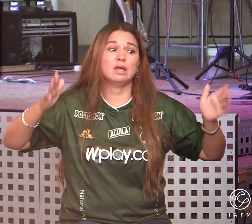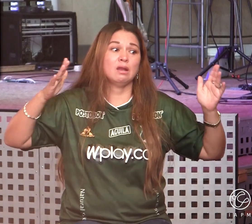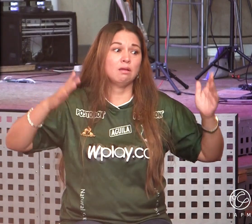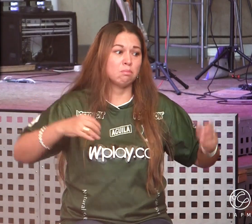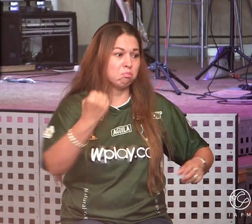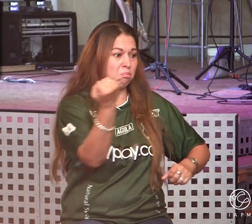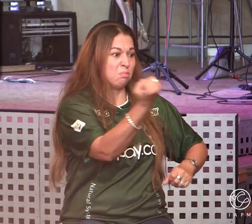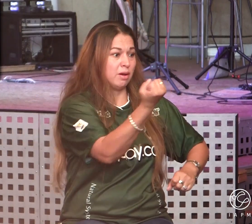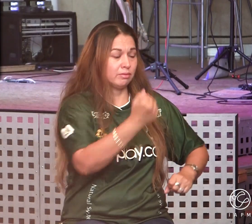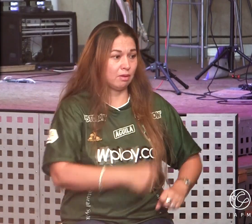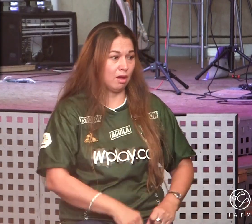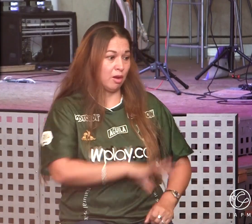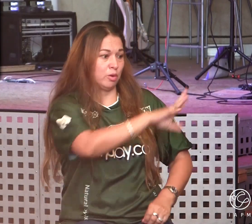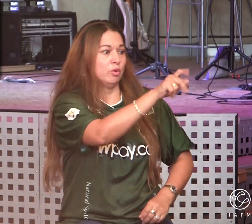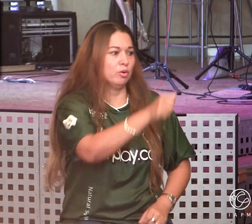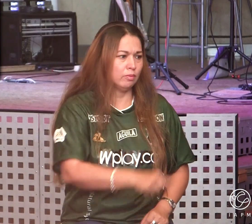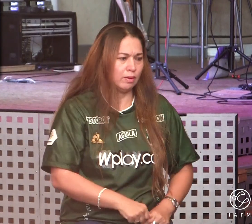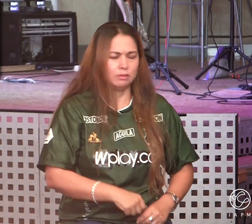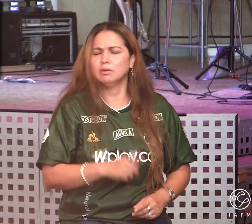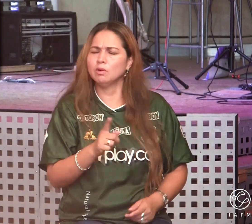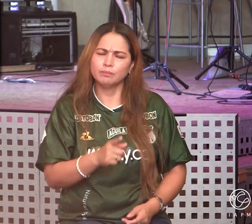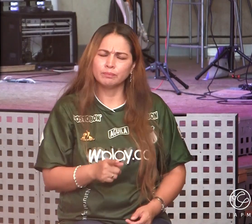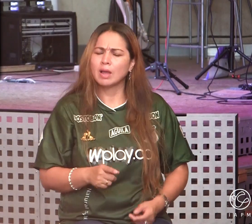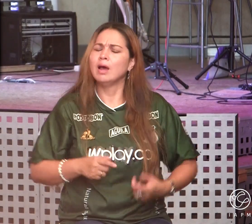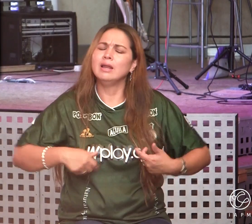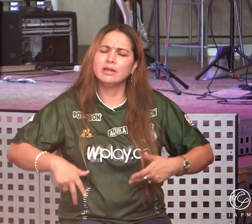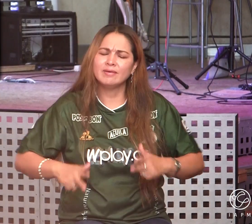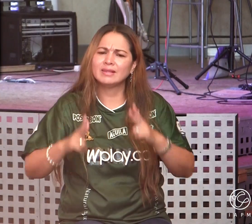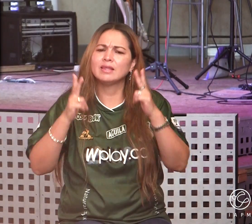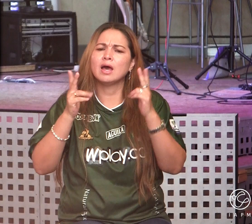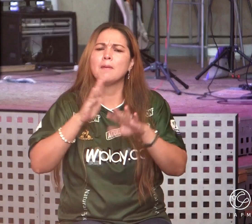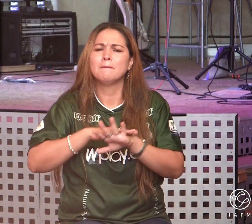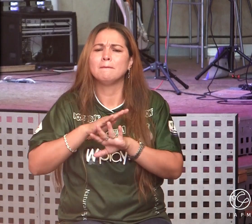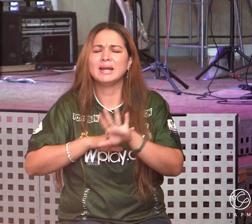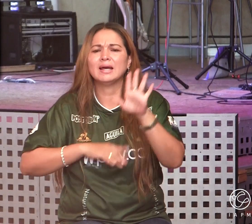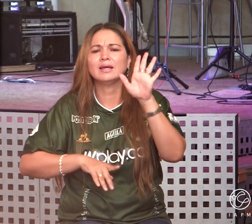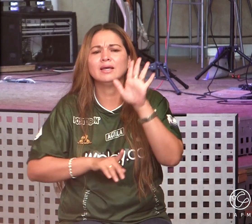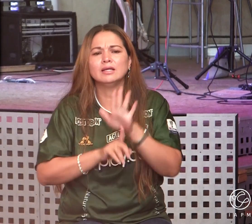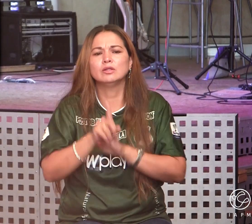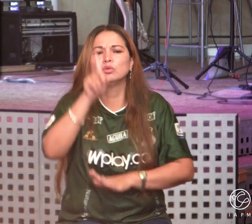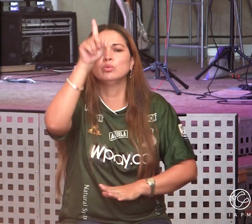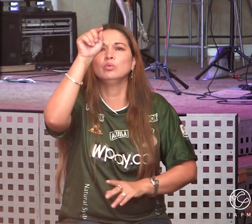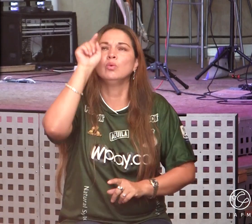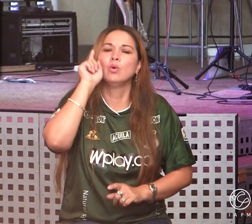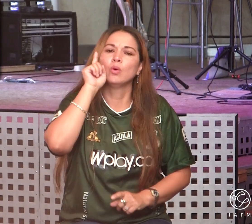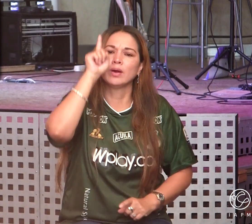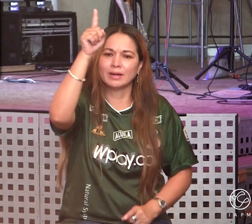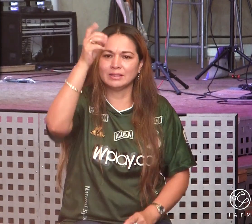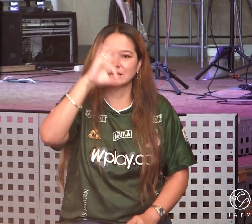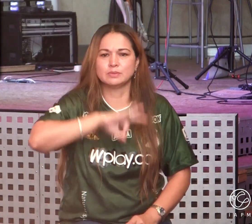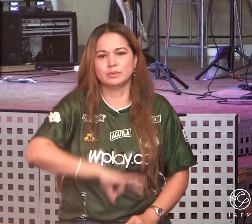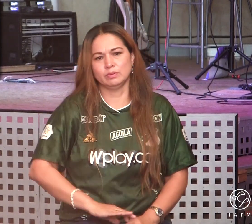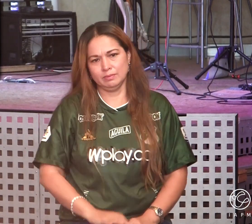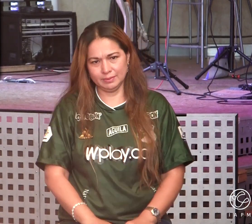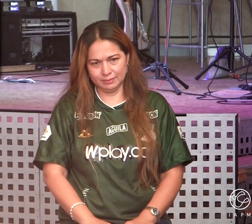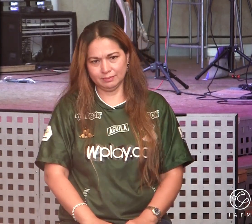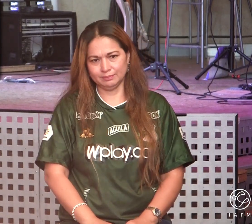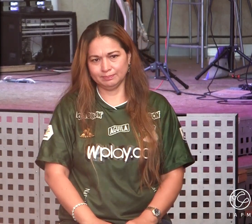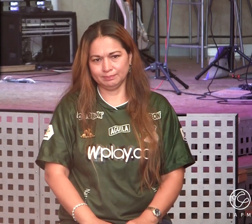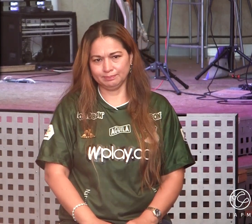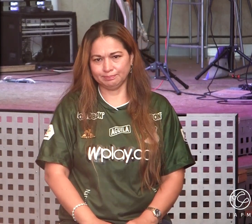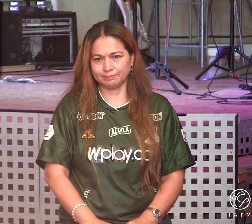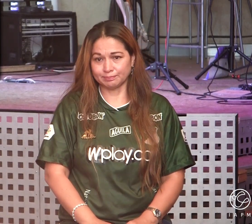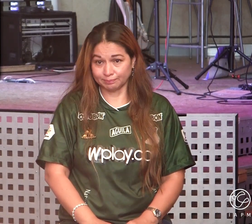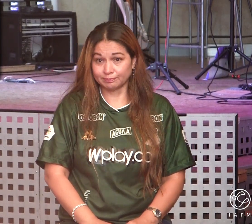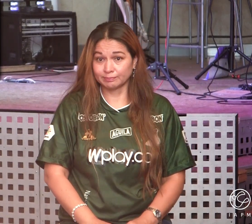opuesto. Es precisamente no estar en la dictadura de lo que me dé la gana, o de lo que me dicte alguna sensación o alguna inclinación